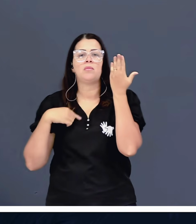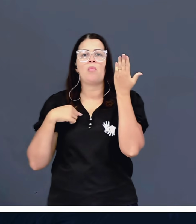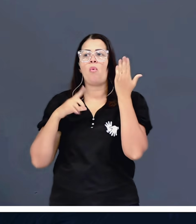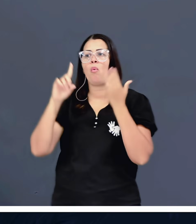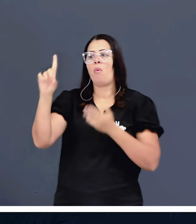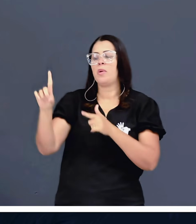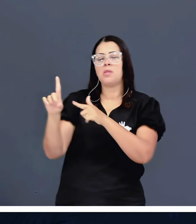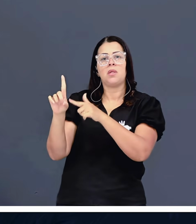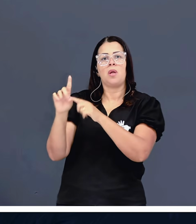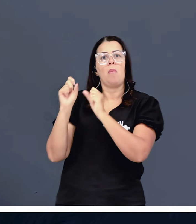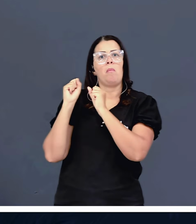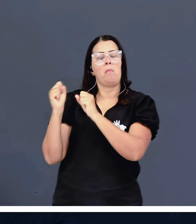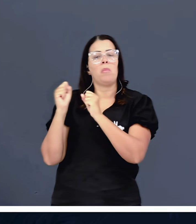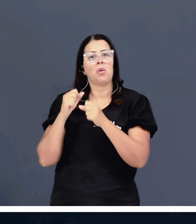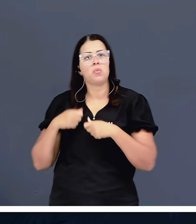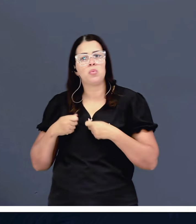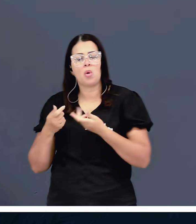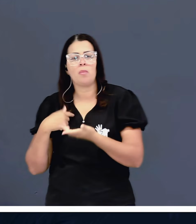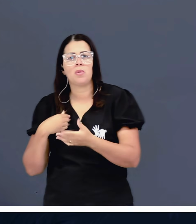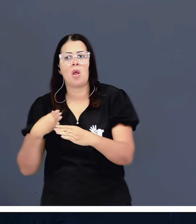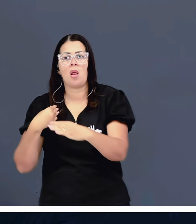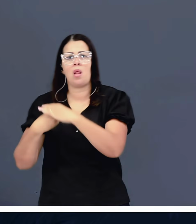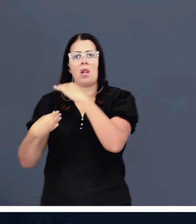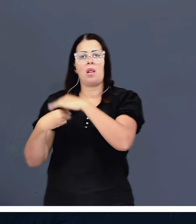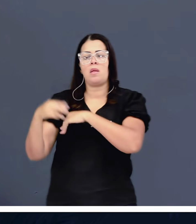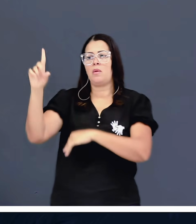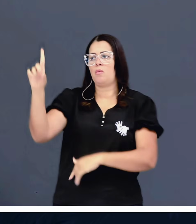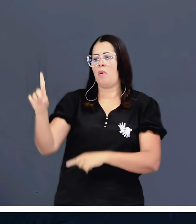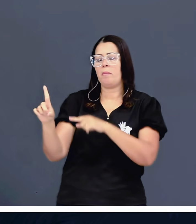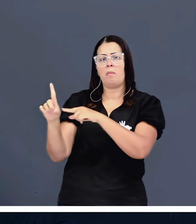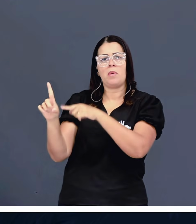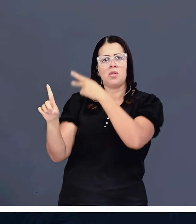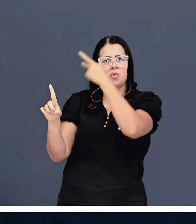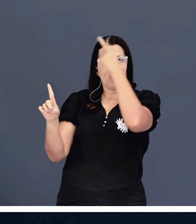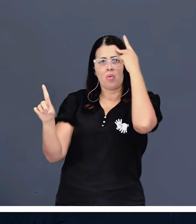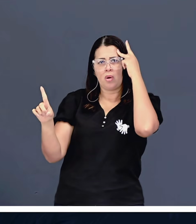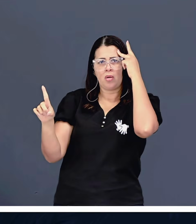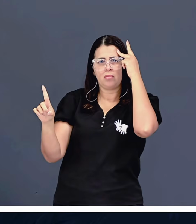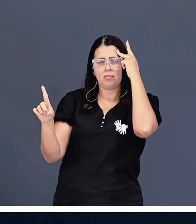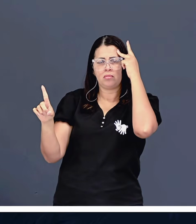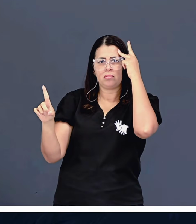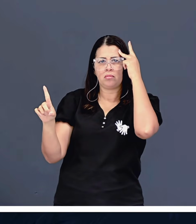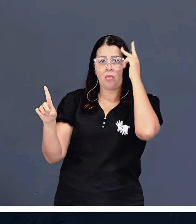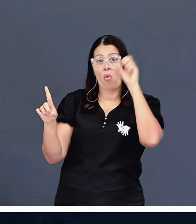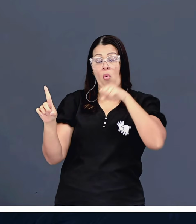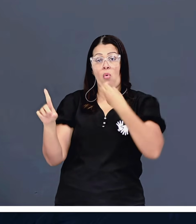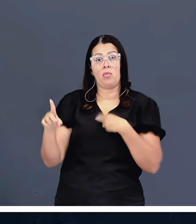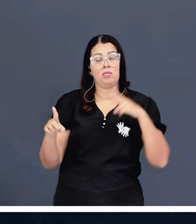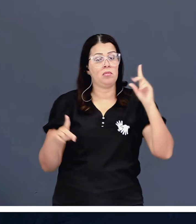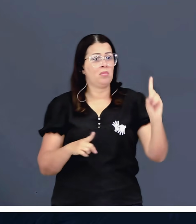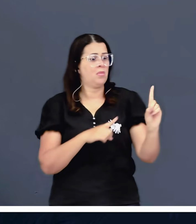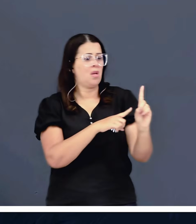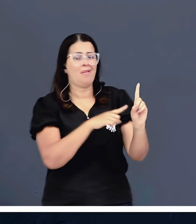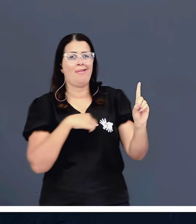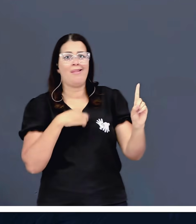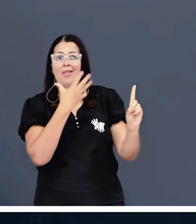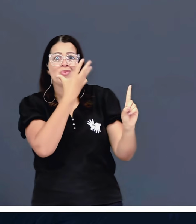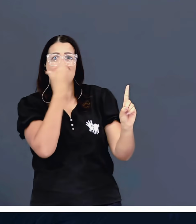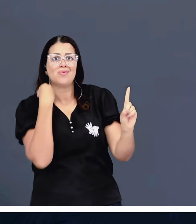alguém que tem autoridade. Por que você está recebendo o conselho de alguém que não tem autoridade para te dar conselho sobre esse